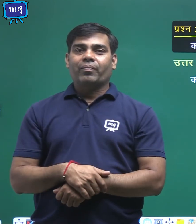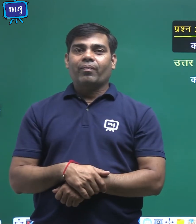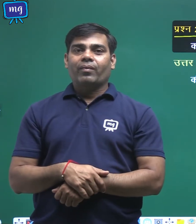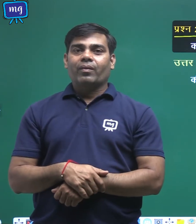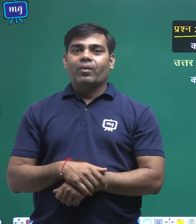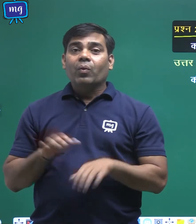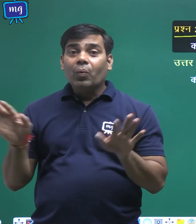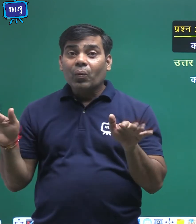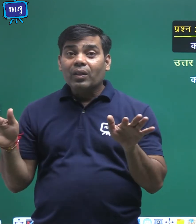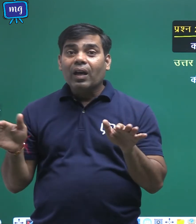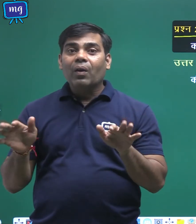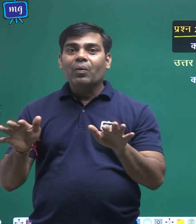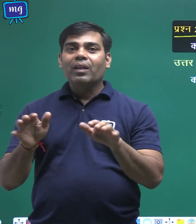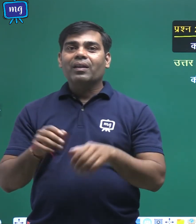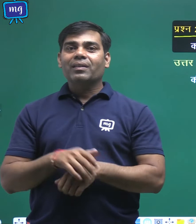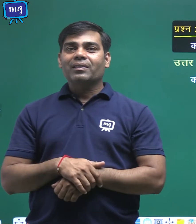उड़ता उड़ता